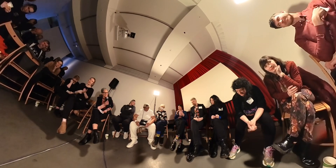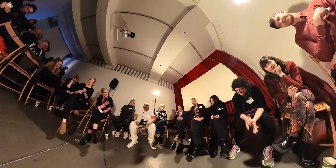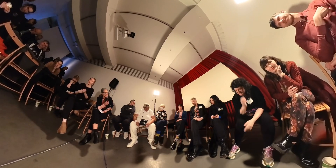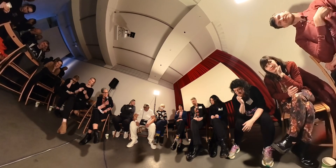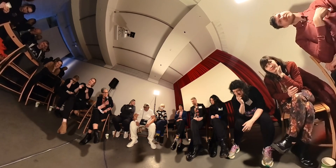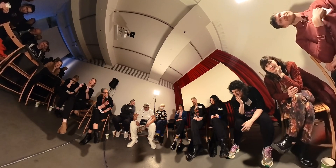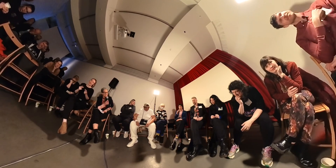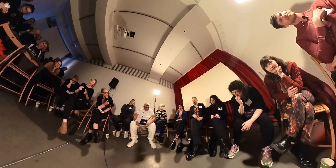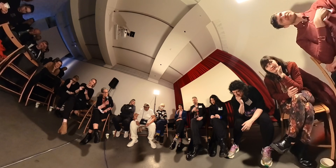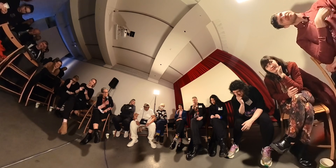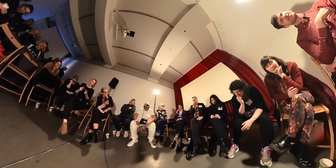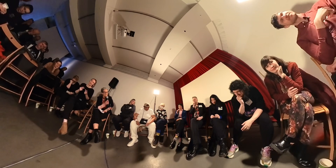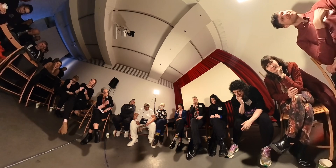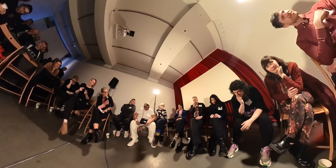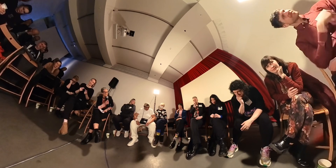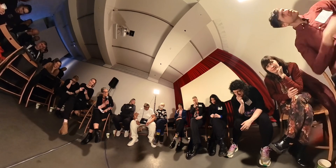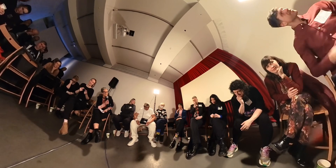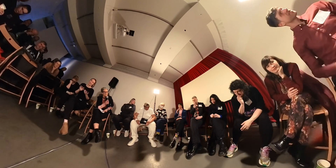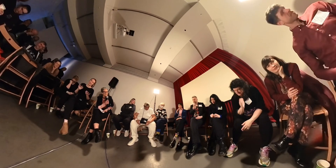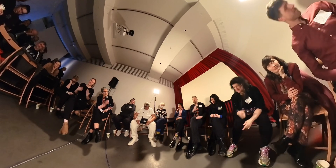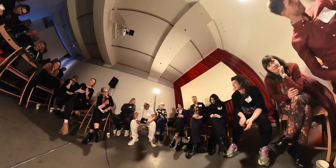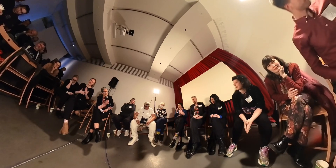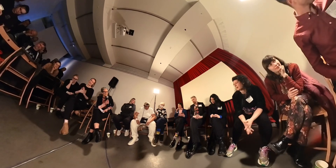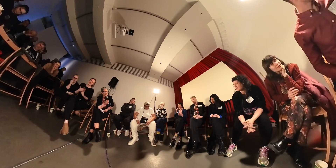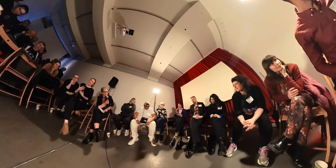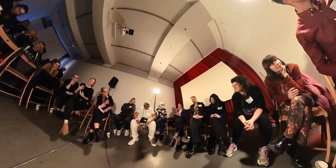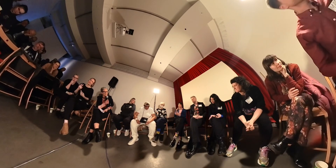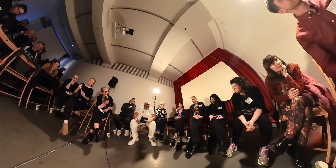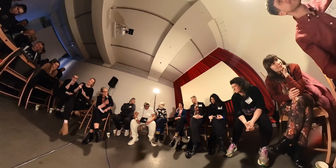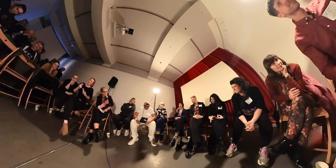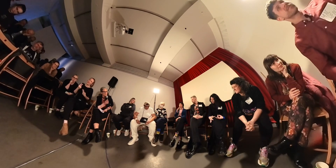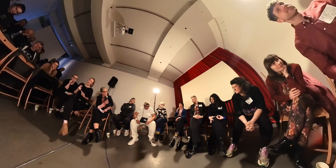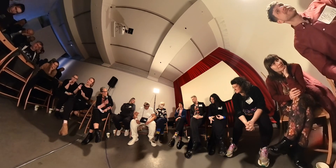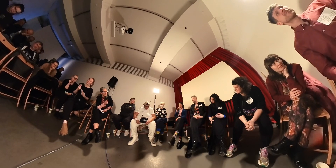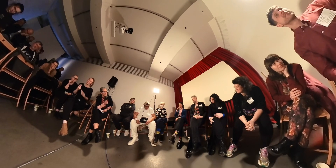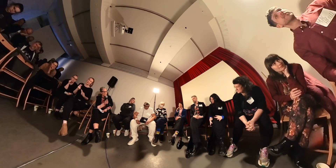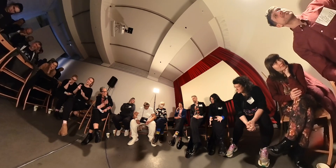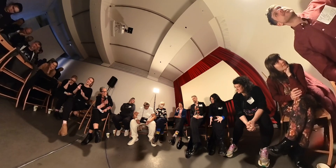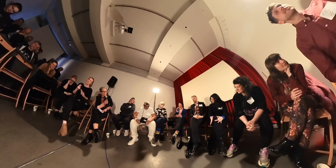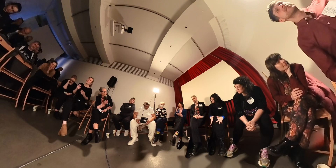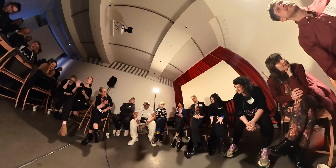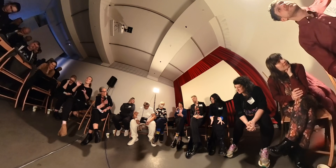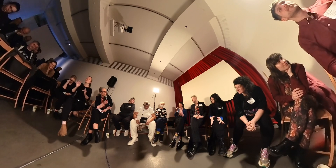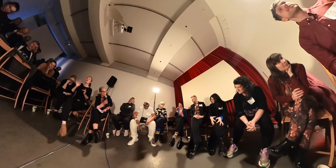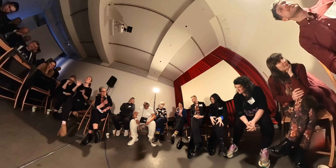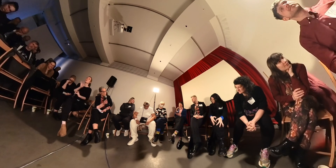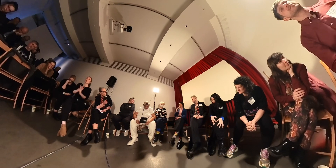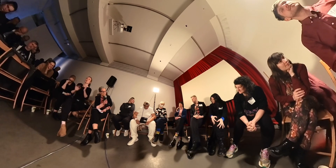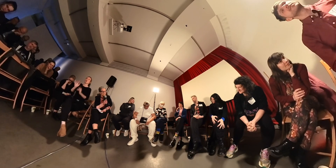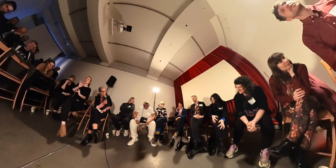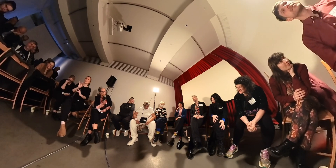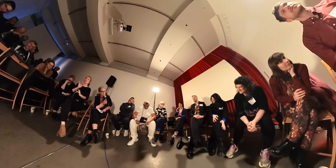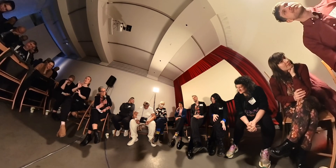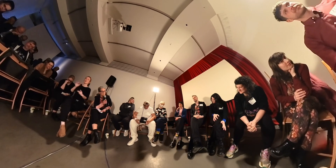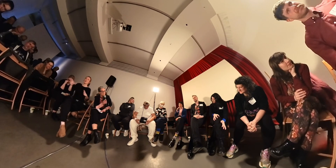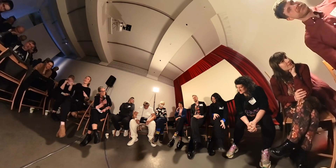a vlastně z toho taky vlastně si myslím, jako vyplývá právě nějaká jakoby koncepce toho prostoru, který vlastně původně vlastně žádnou koncepci